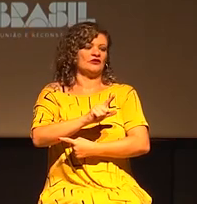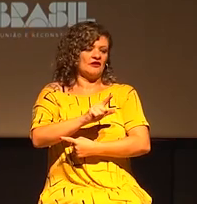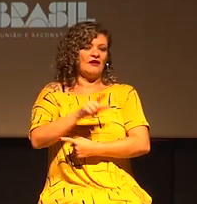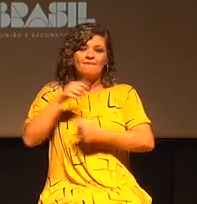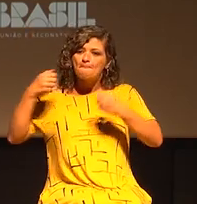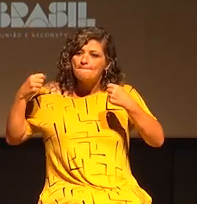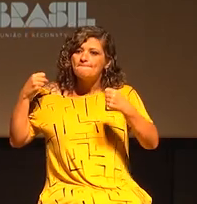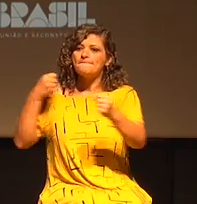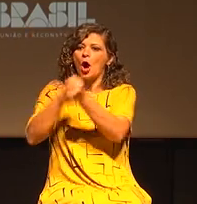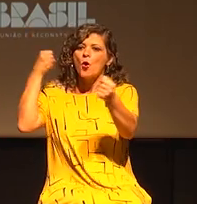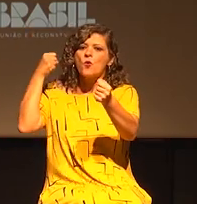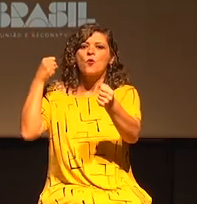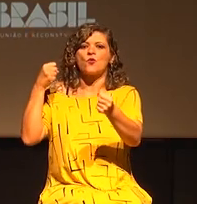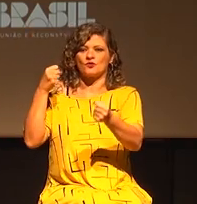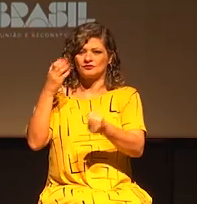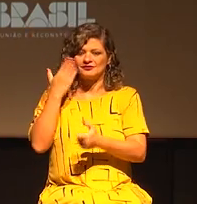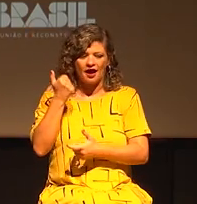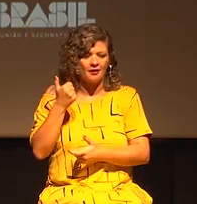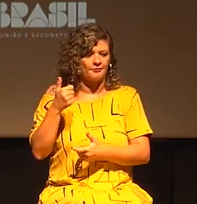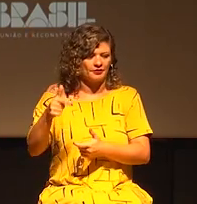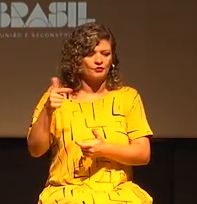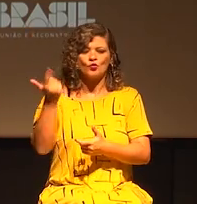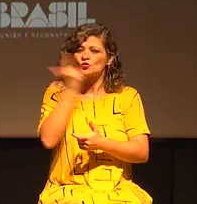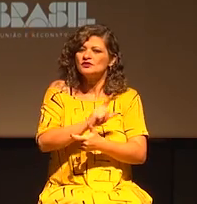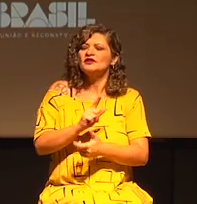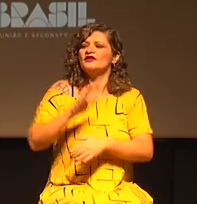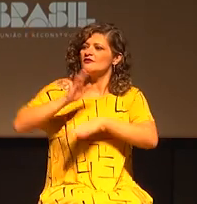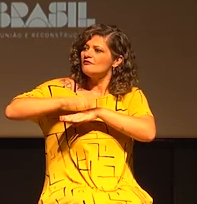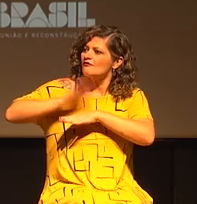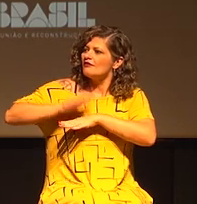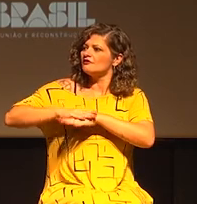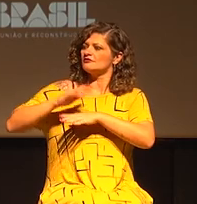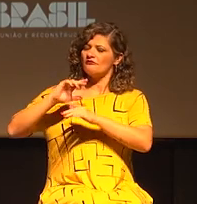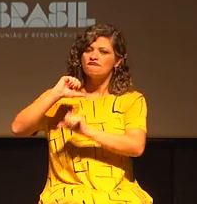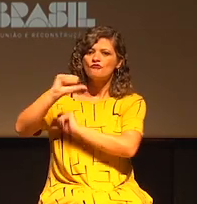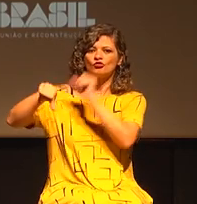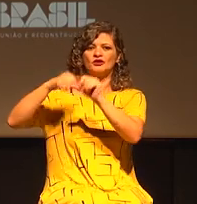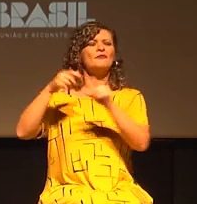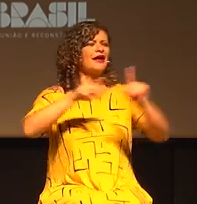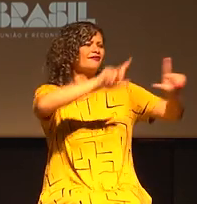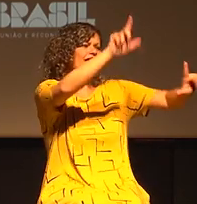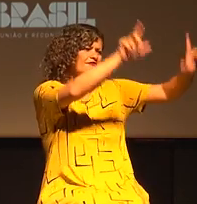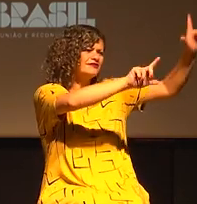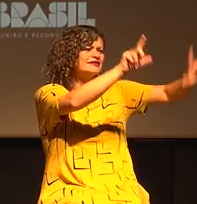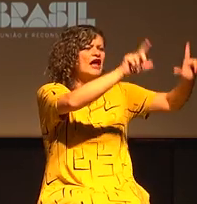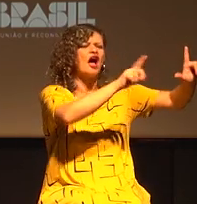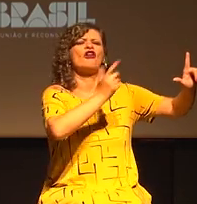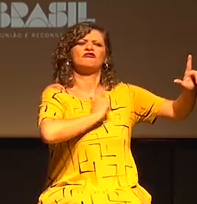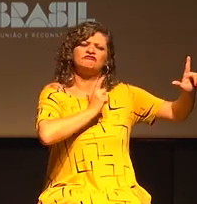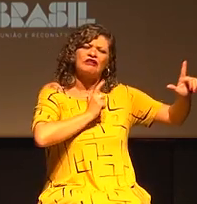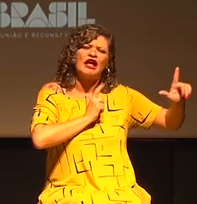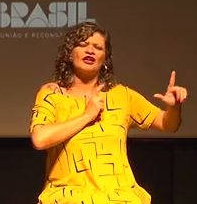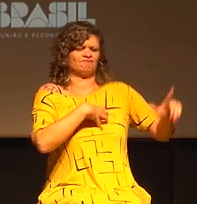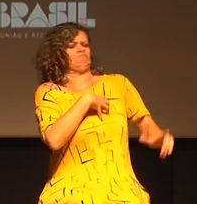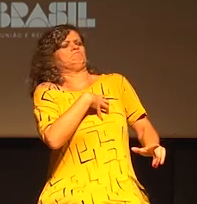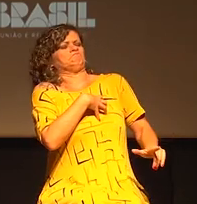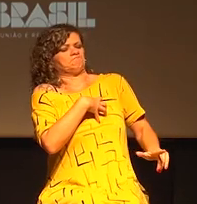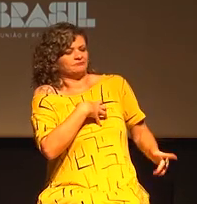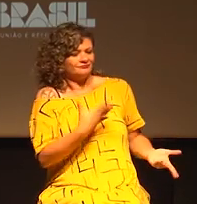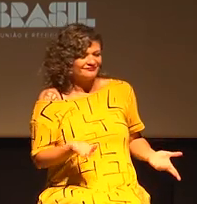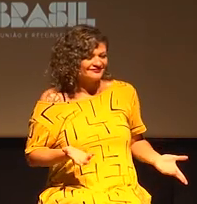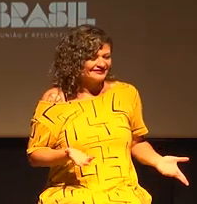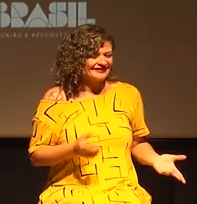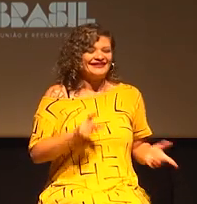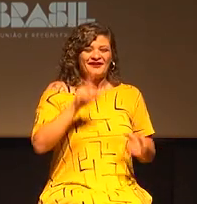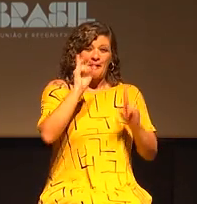escala porque isso na TV você impacta o coração maravilhoso super important Aliás o Kiko Ribeiro que é o diretor do filme ele